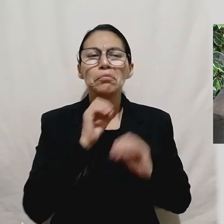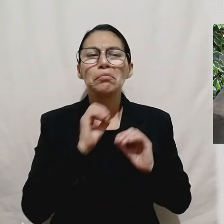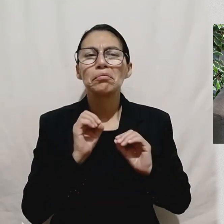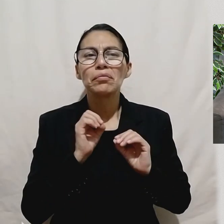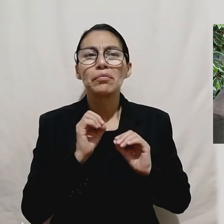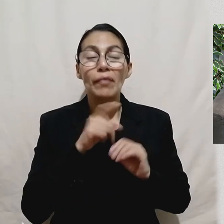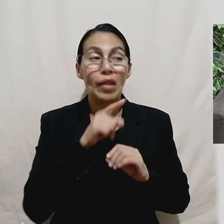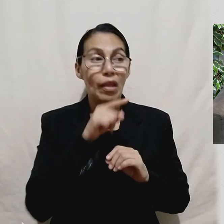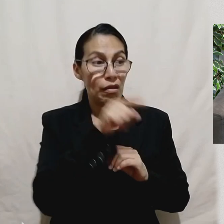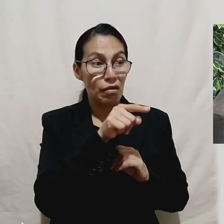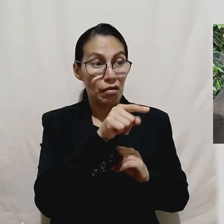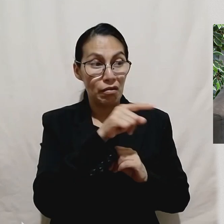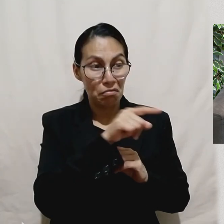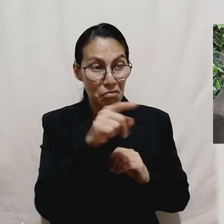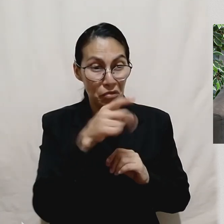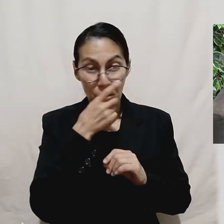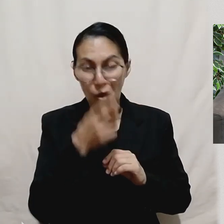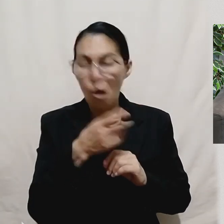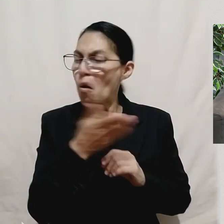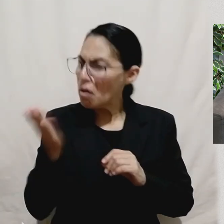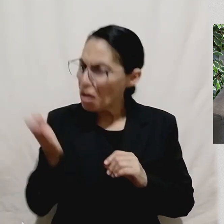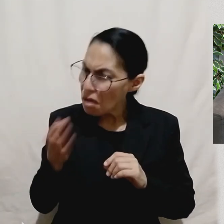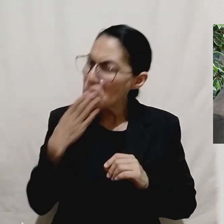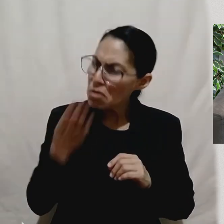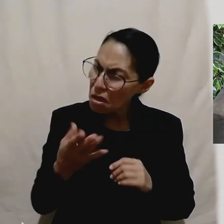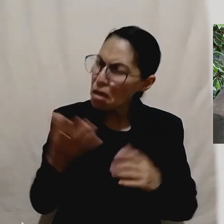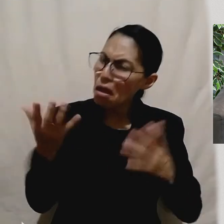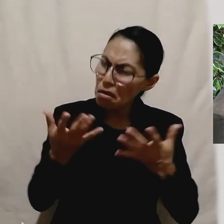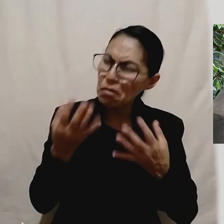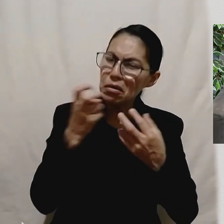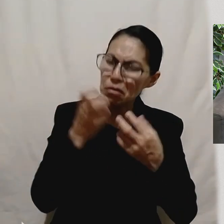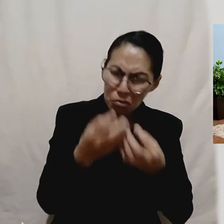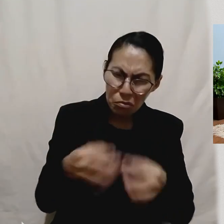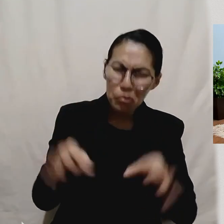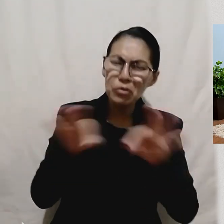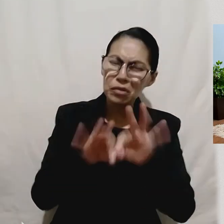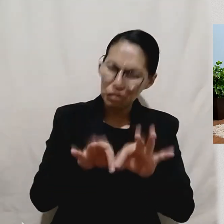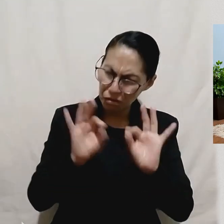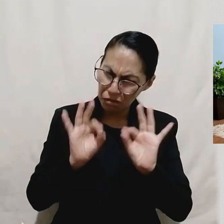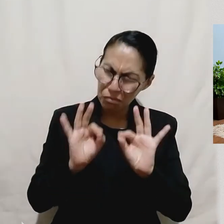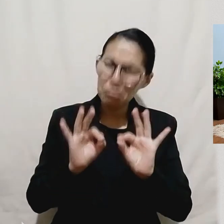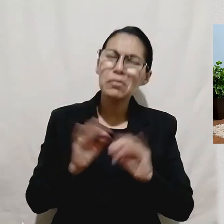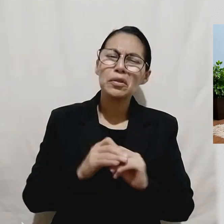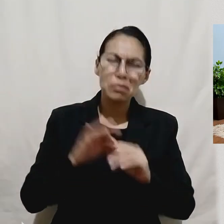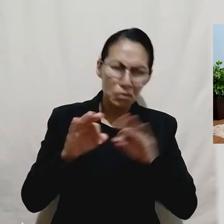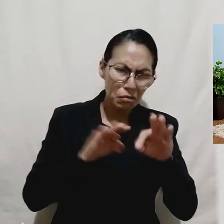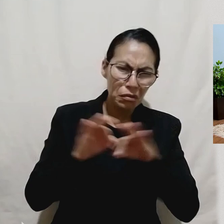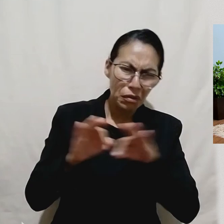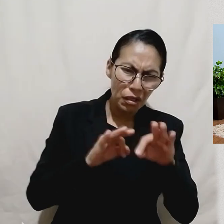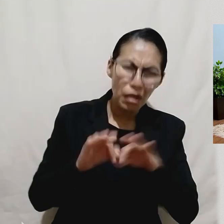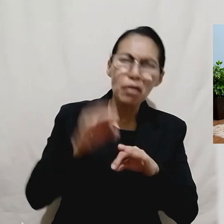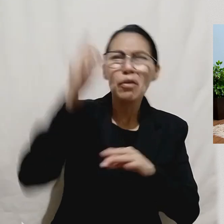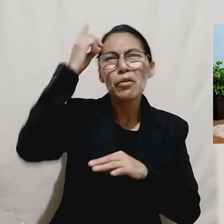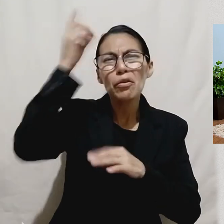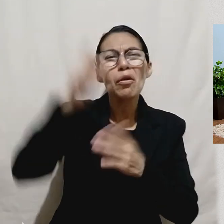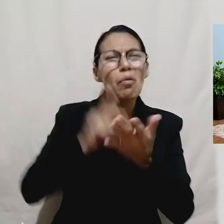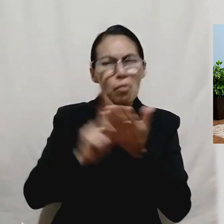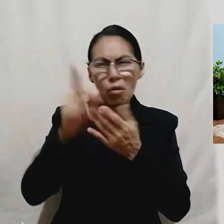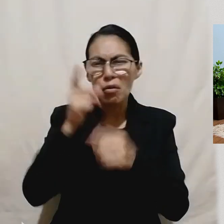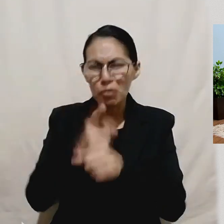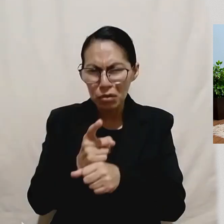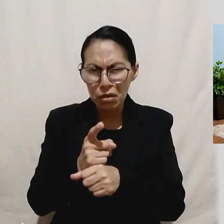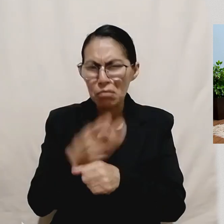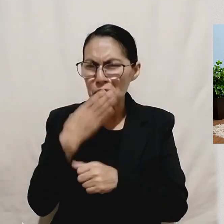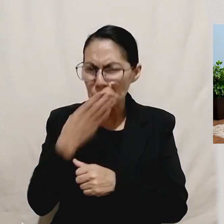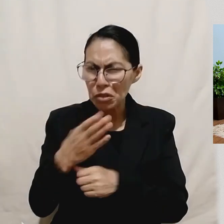nos empezó a decir no muchachas lo que están haciendo es súper importante este están trabajando con con la